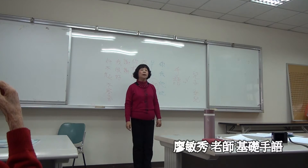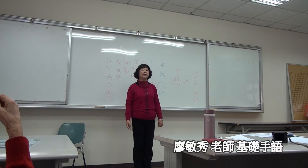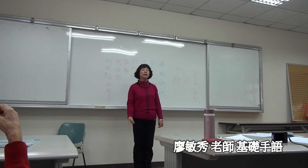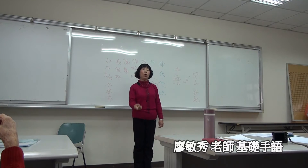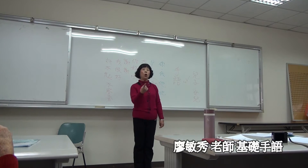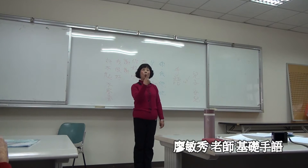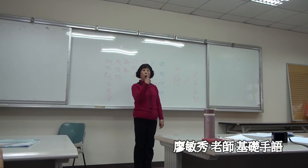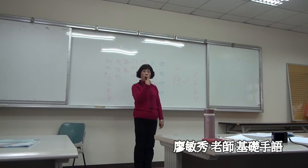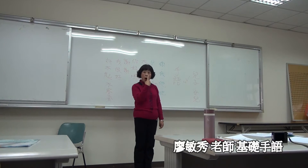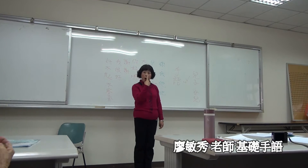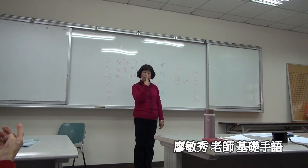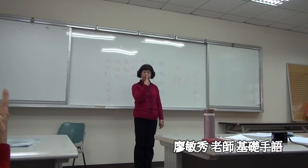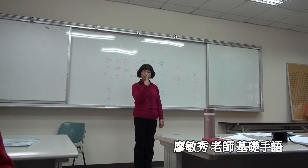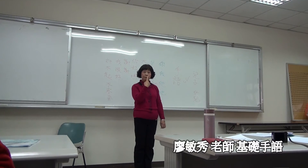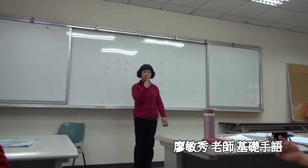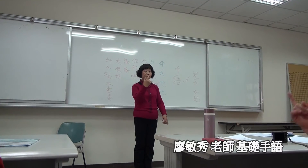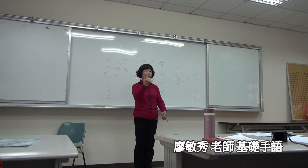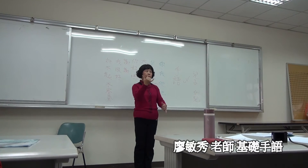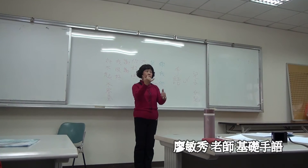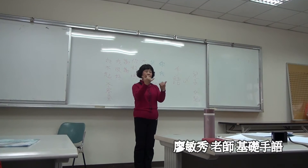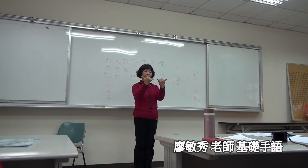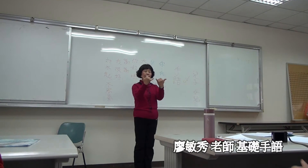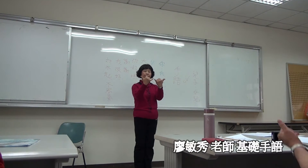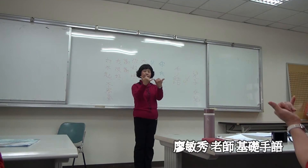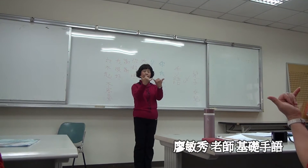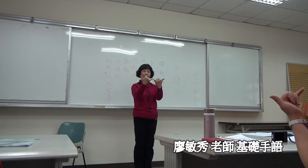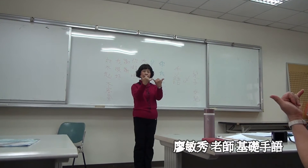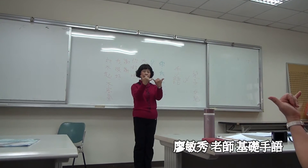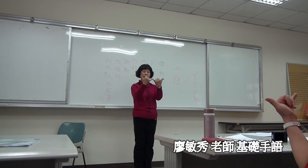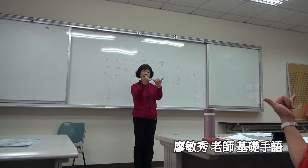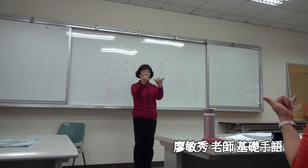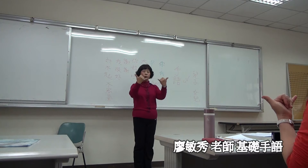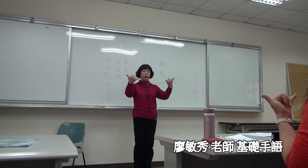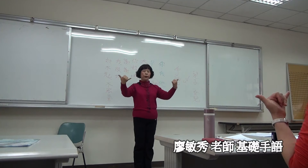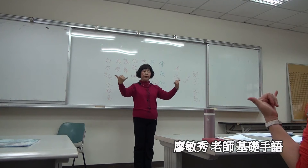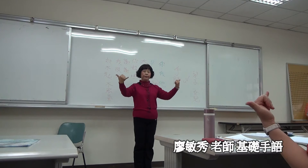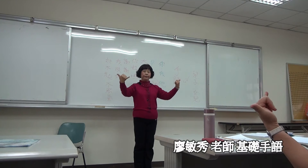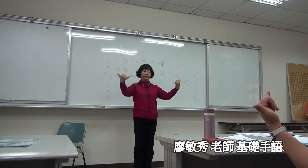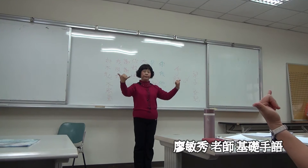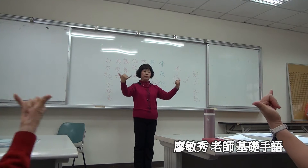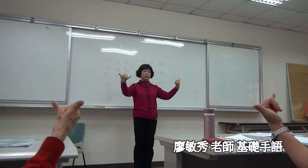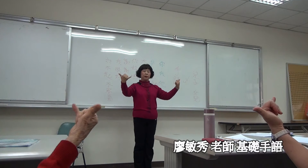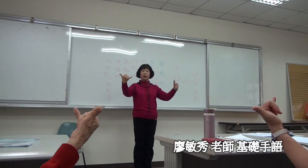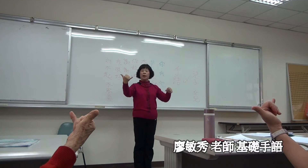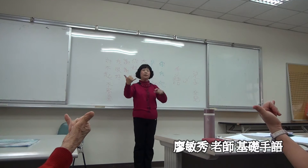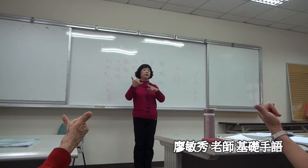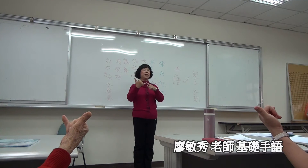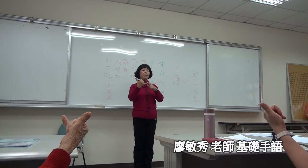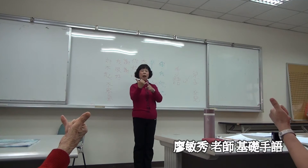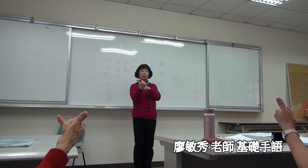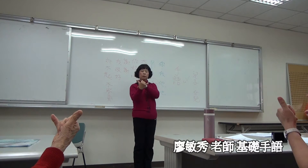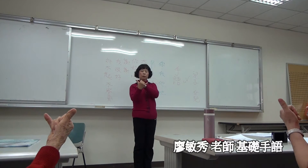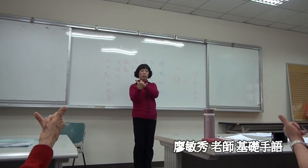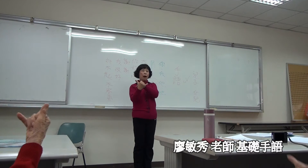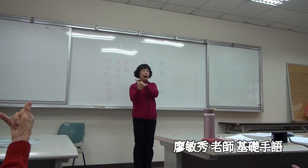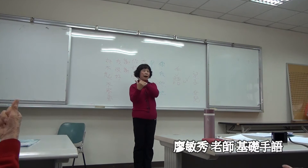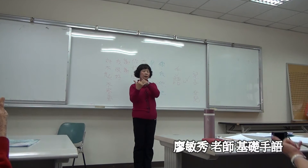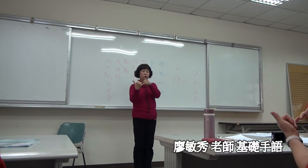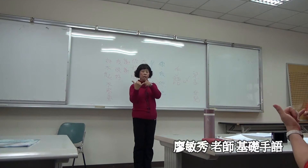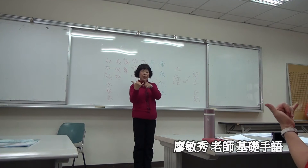先从我门回回，就是代表哇，很多男